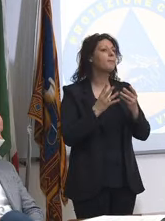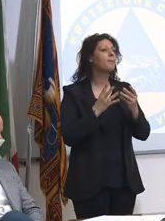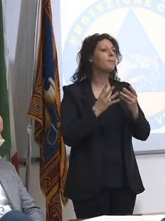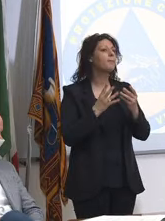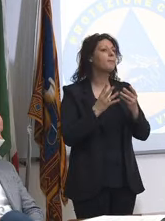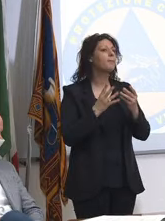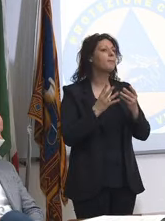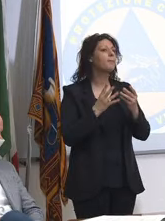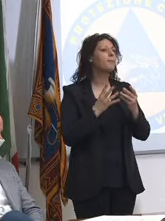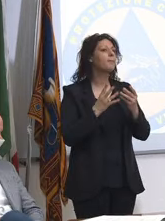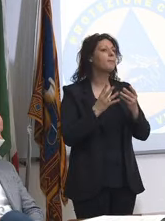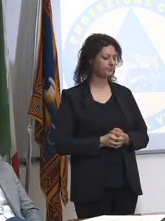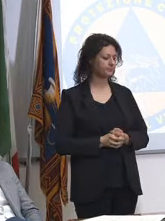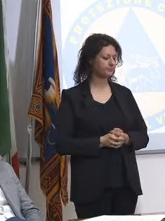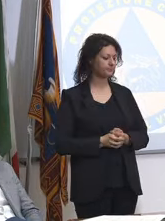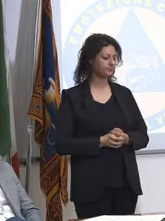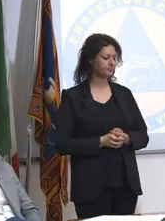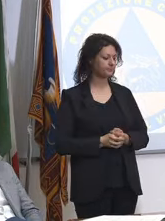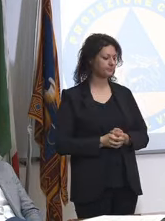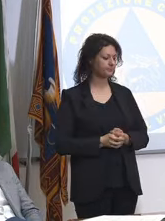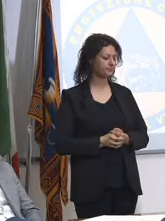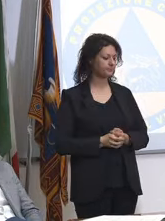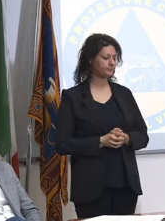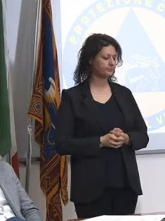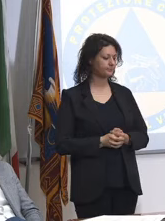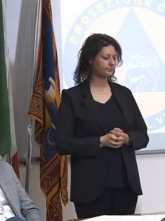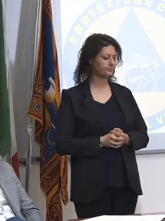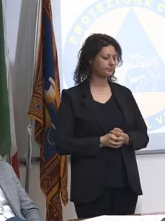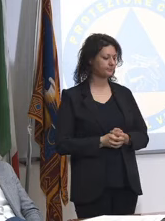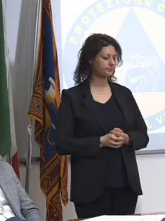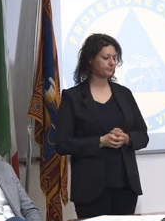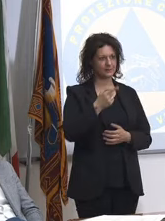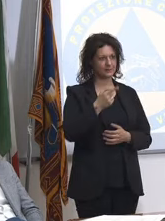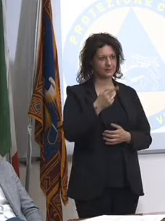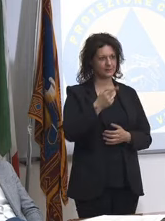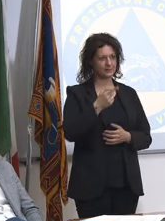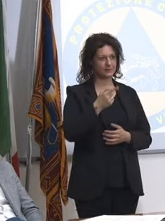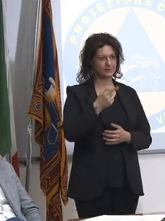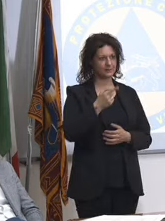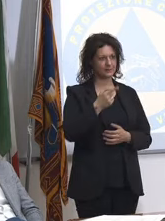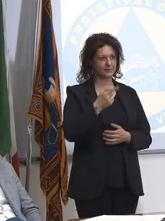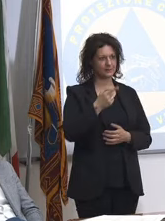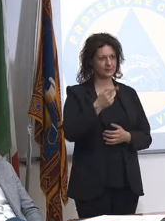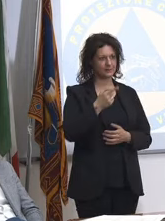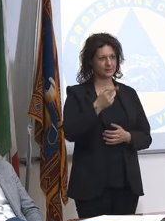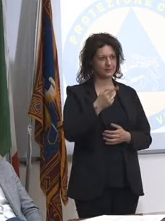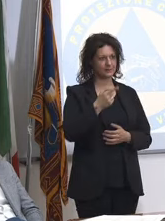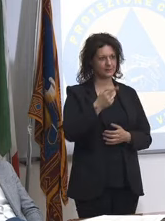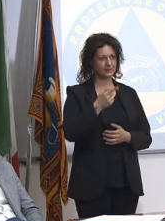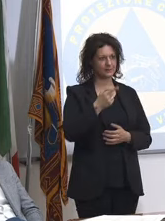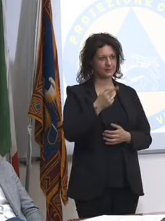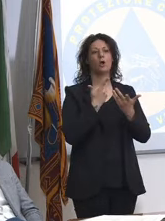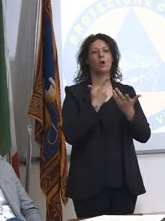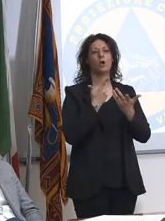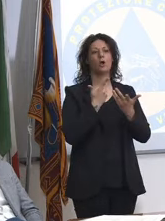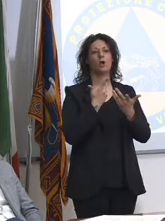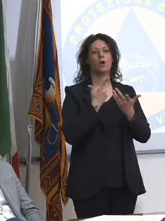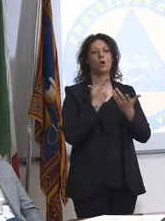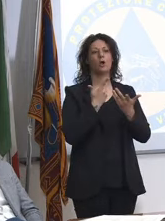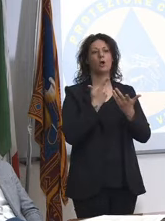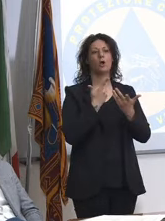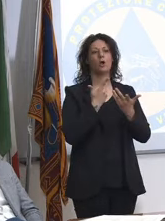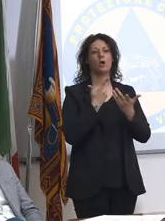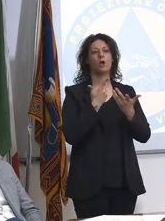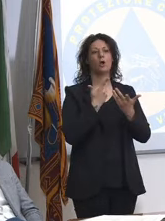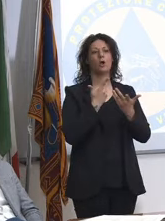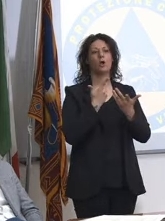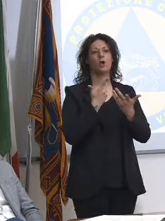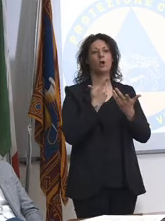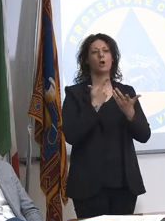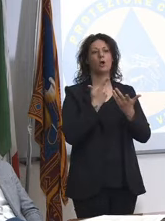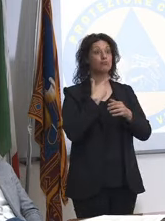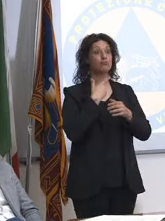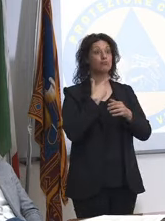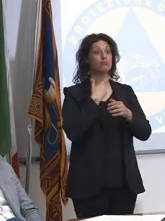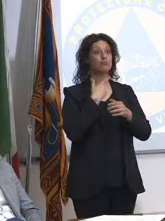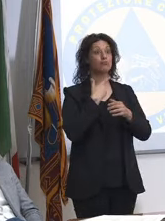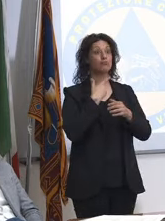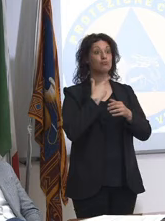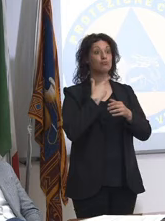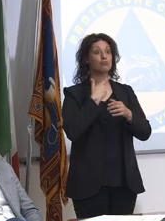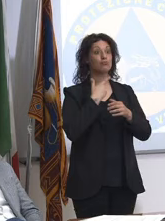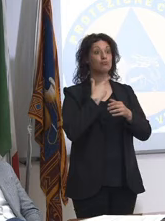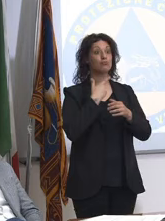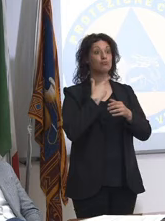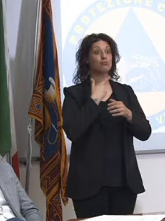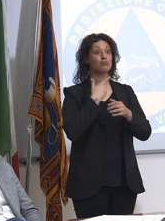che una delle misure principali è quella di evitare gli assembramenti. Dove ci sono assembramenti ci sono